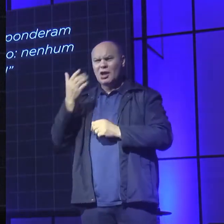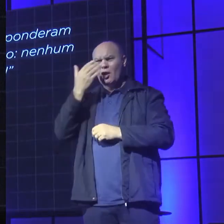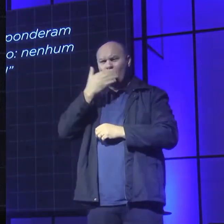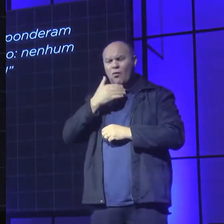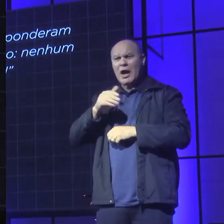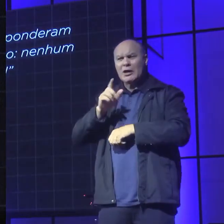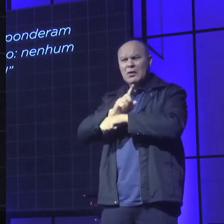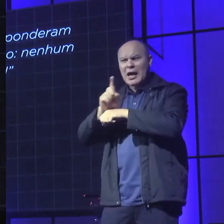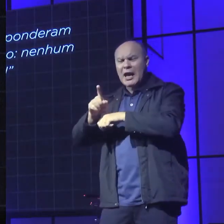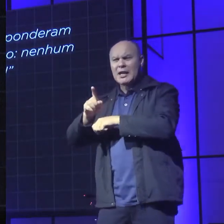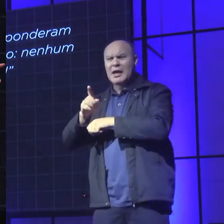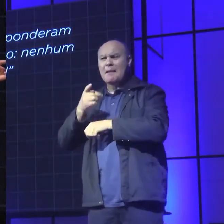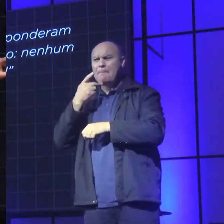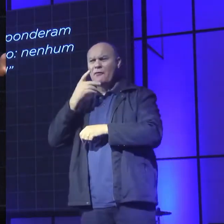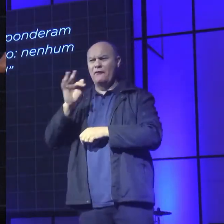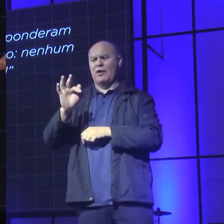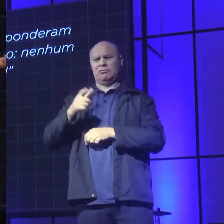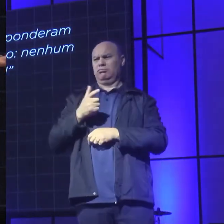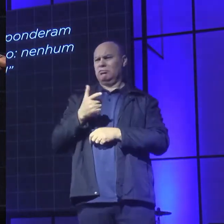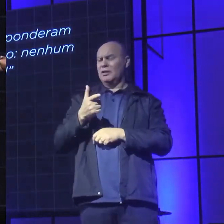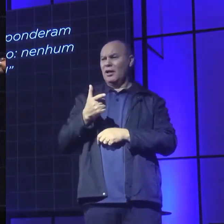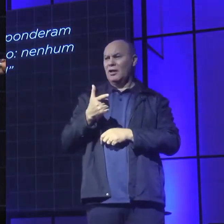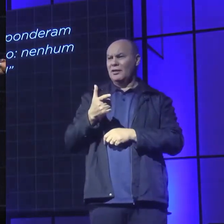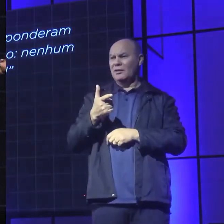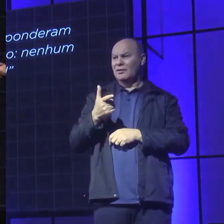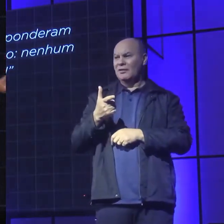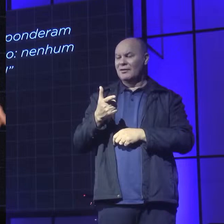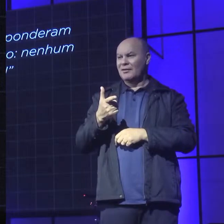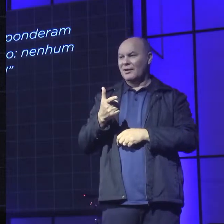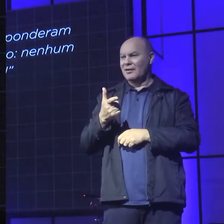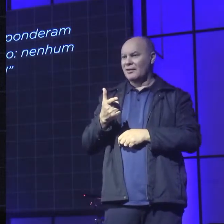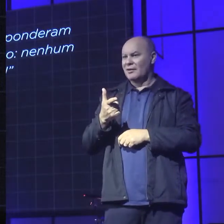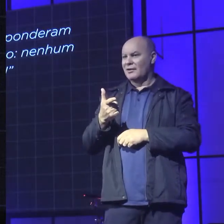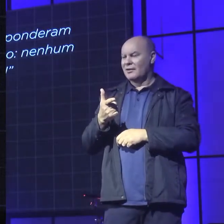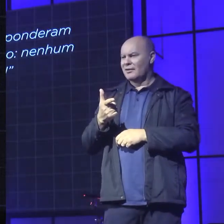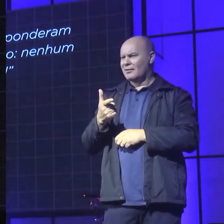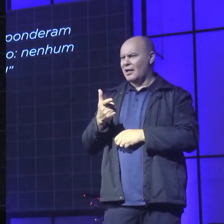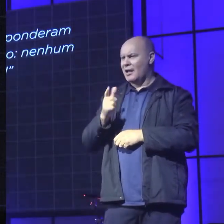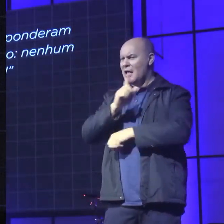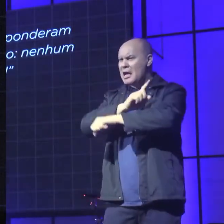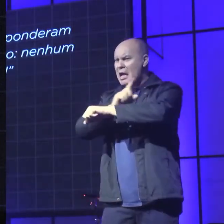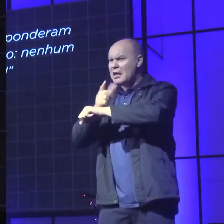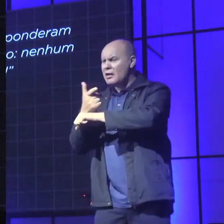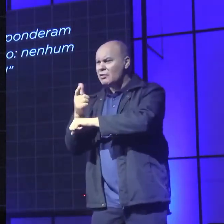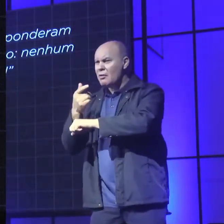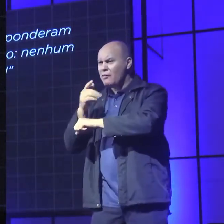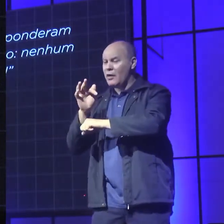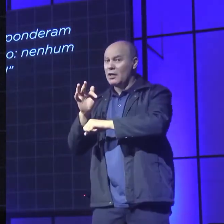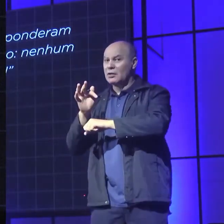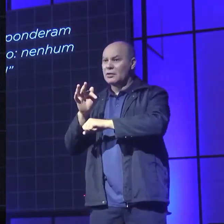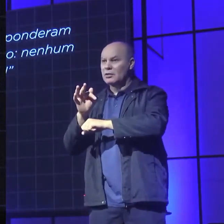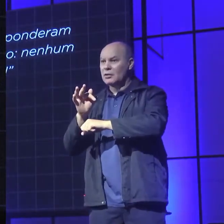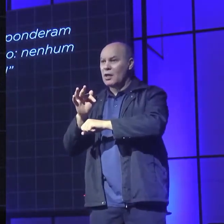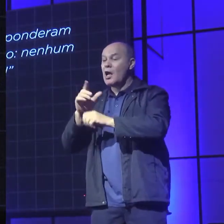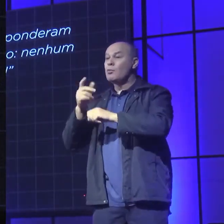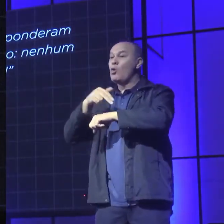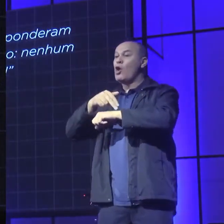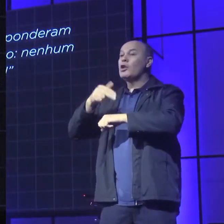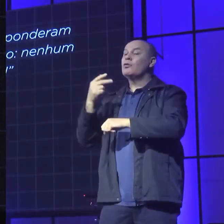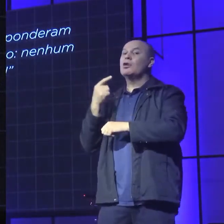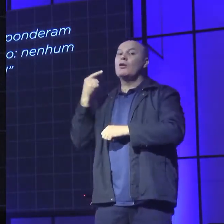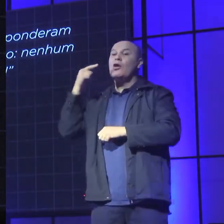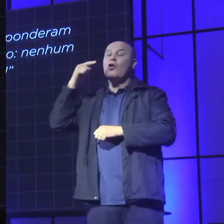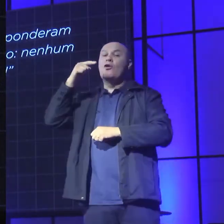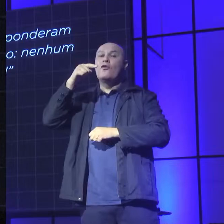No meio da discussão, Nicodemos aponta a verdade. O que vocês estão fazendo é errado. O que vocês